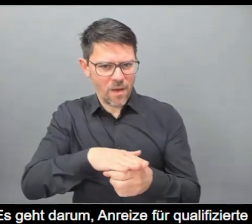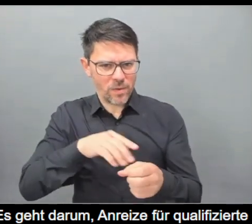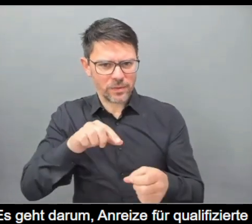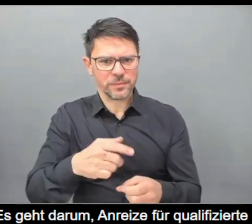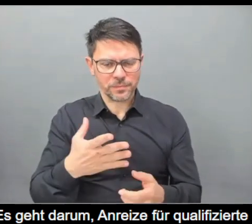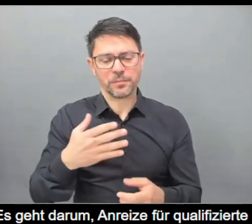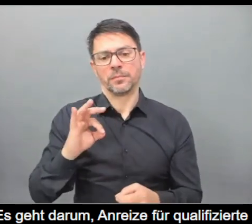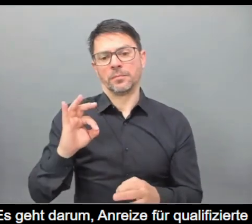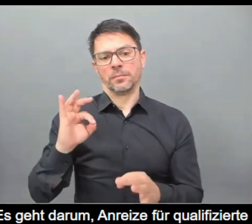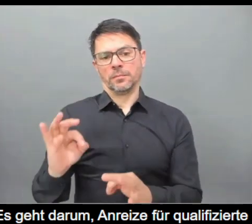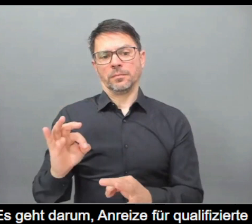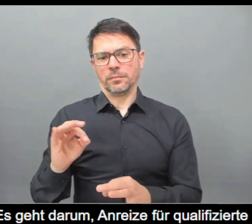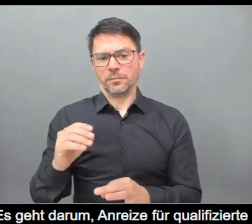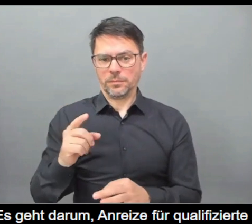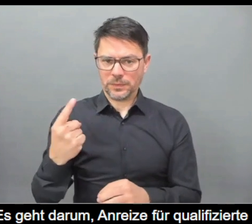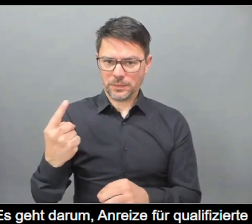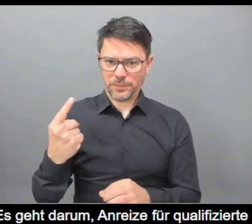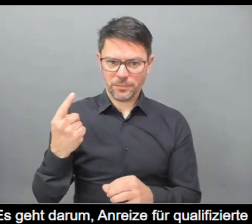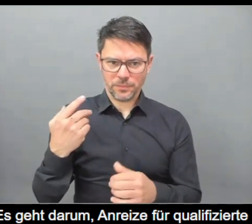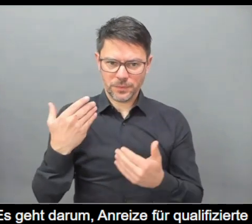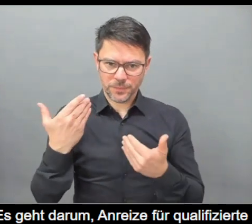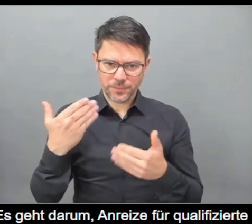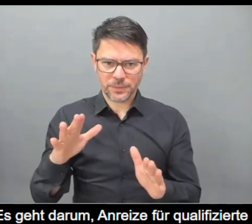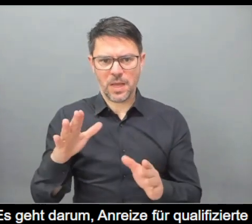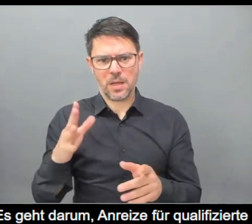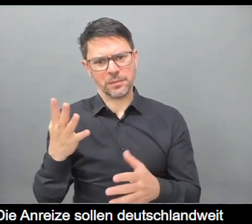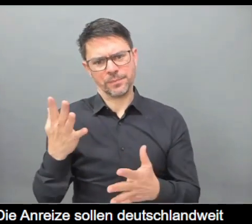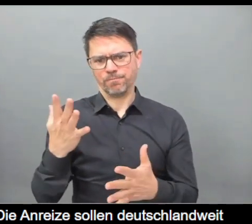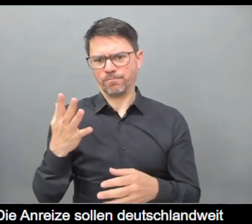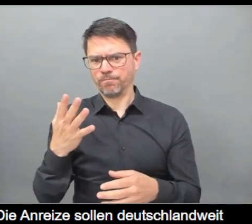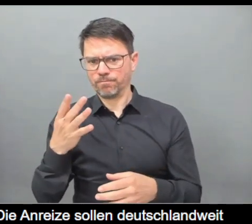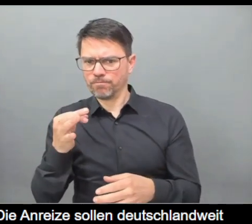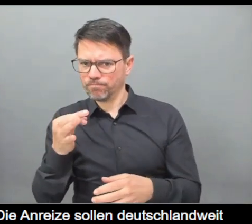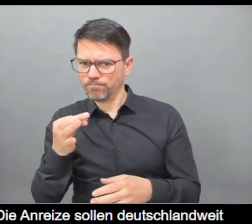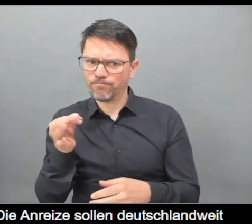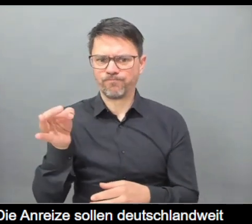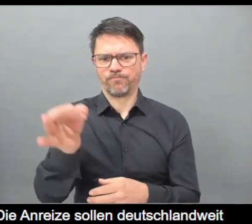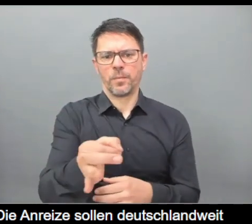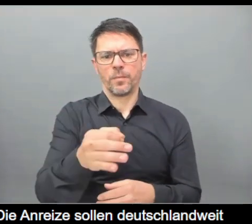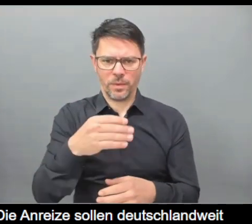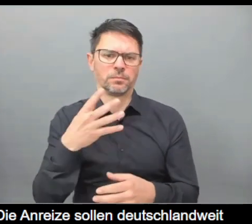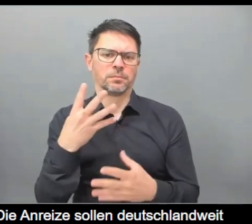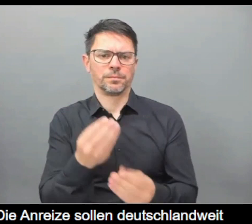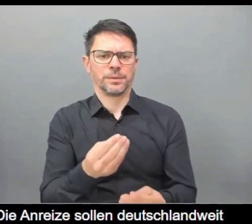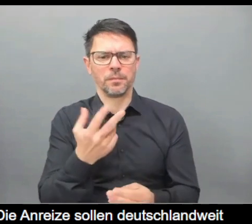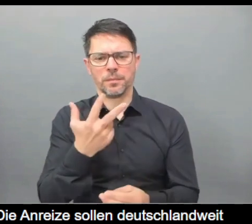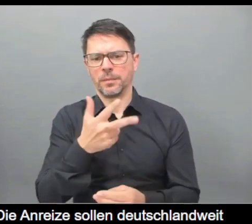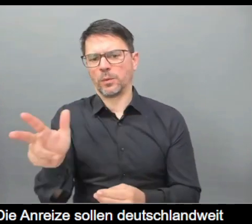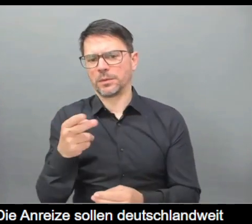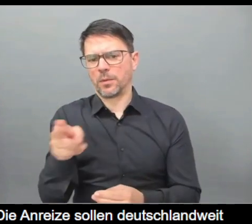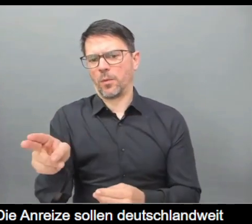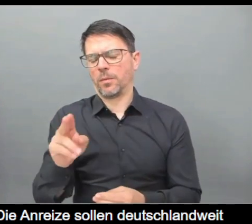zweite Aspekt ist eine Umzugskostenvergütung für außerbayerische Lehrkräfte, die in den